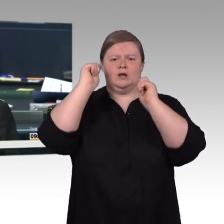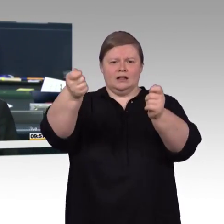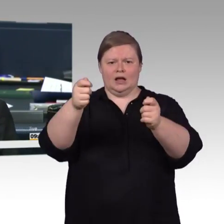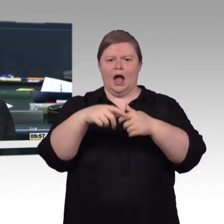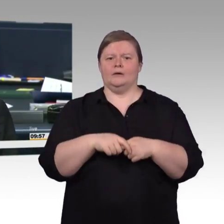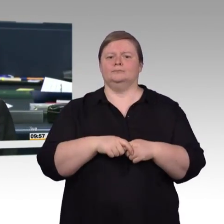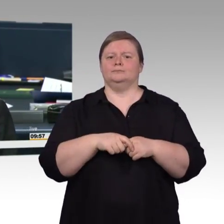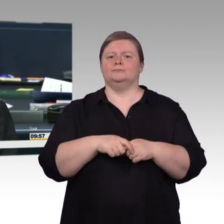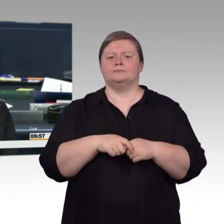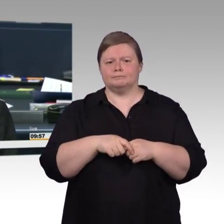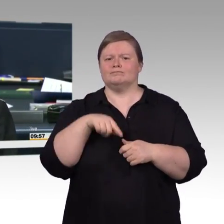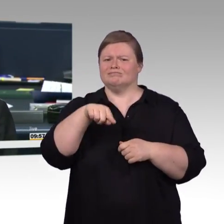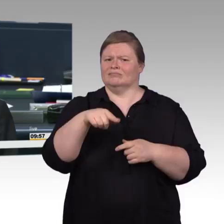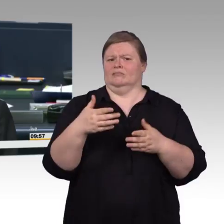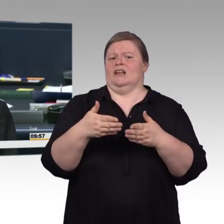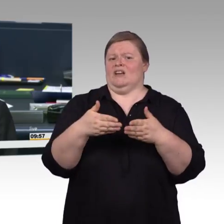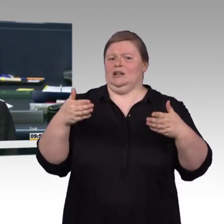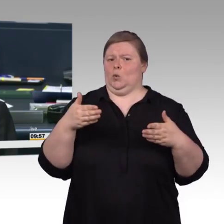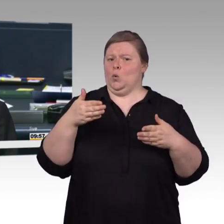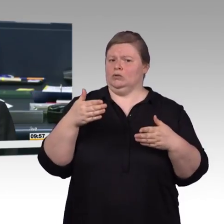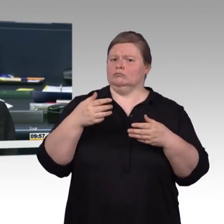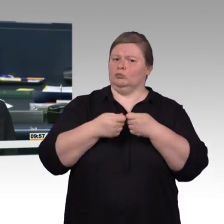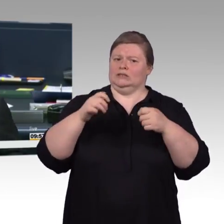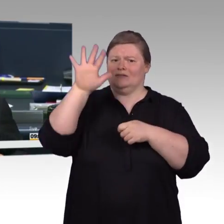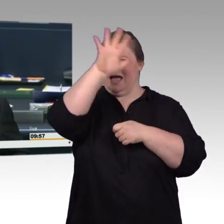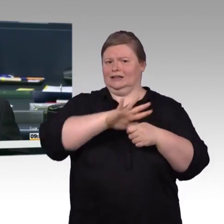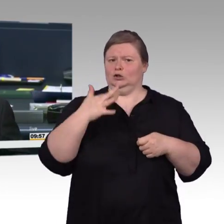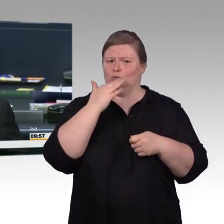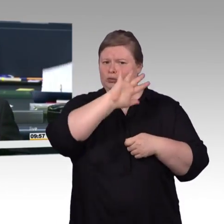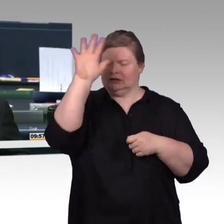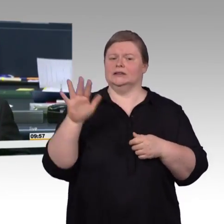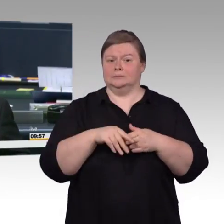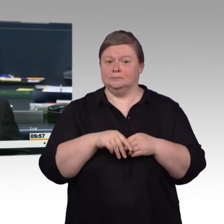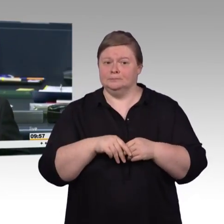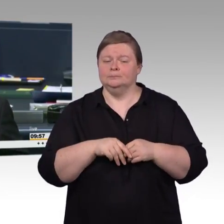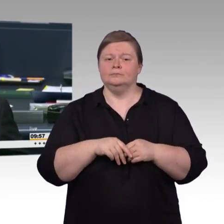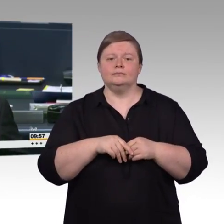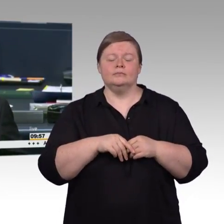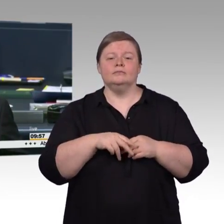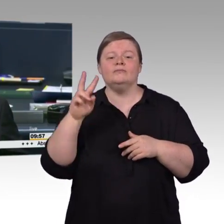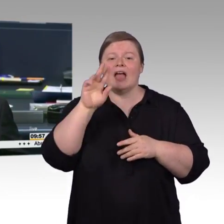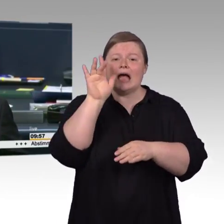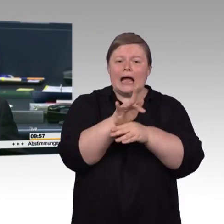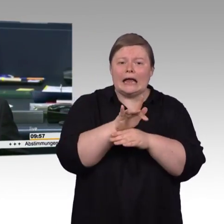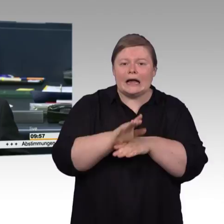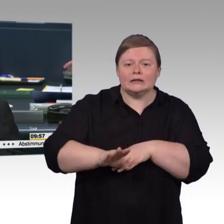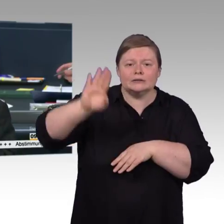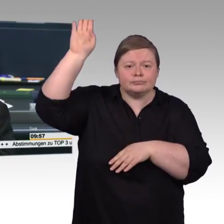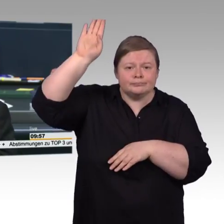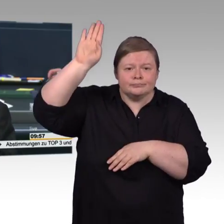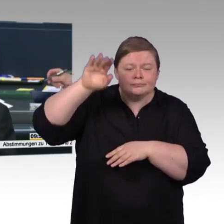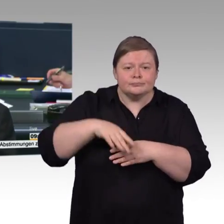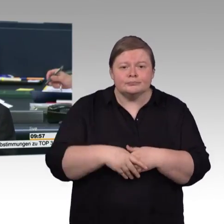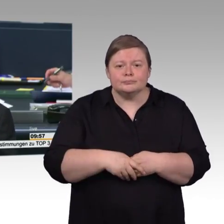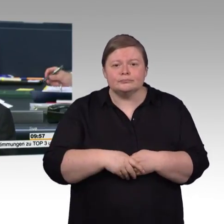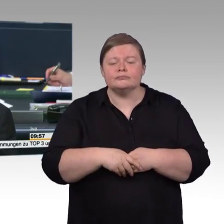Bündnis 90 Die Grünen bei Enthaltung der Fraktion Die Linke mit den Stimmen aller übrigen Fraktionen abgelehnt. Dann kommen wir zur Abstimmung über den